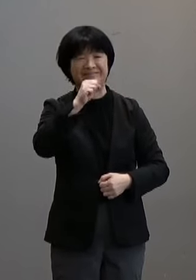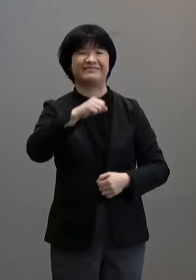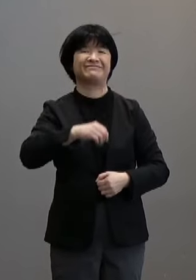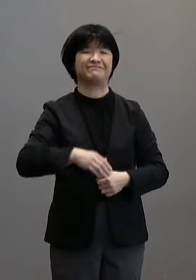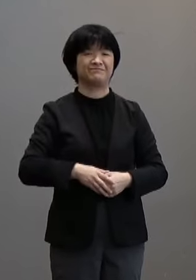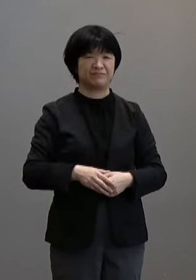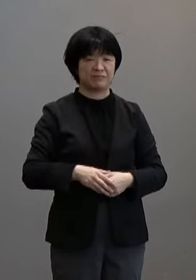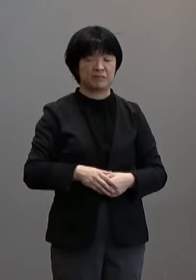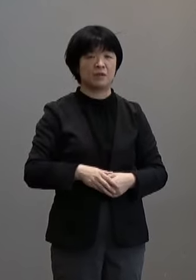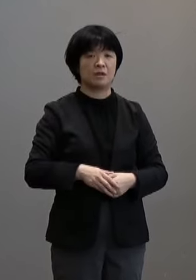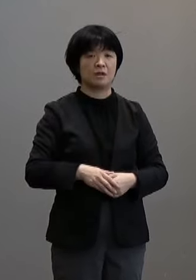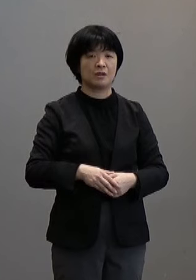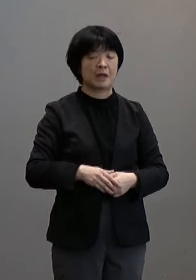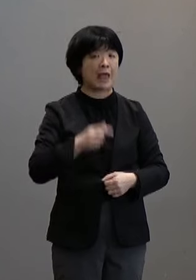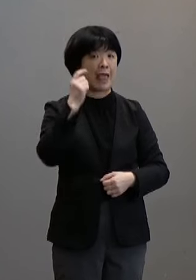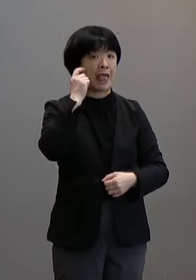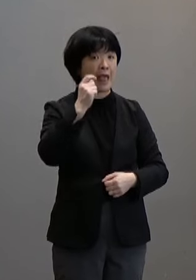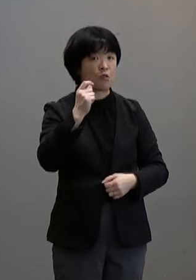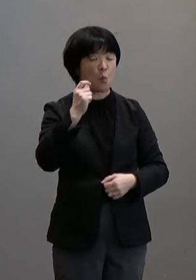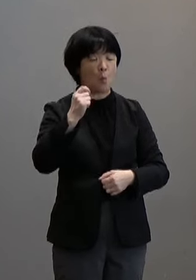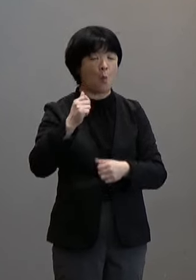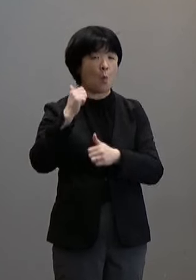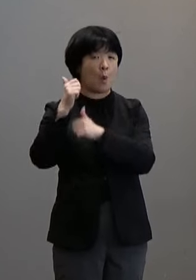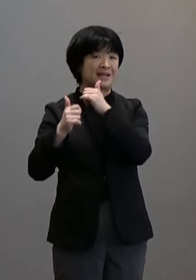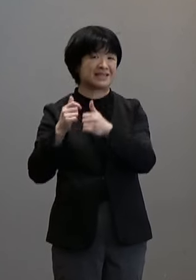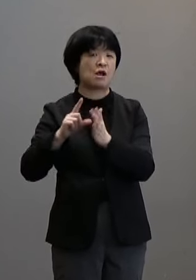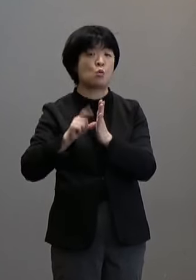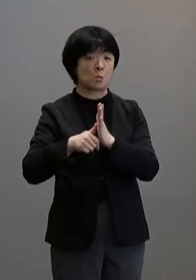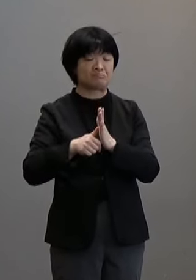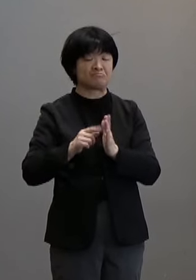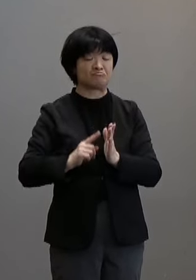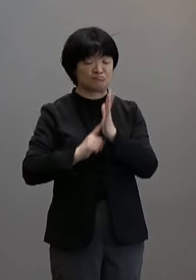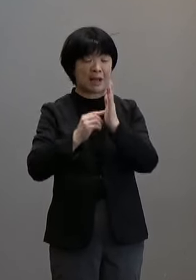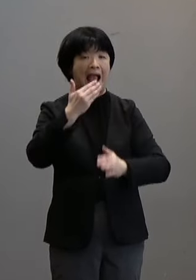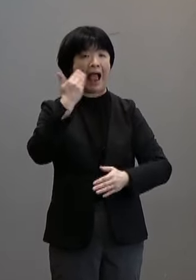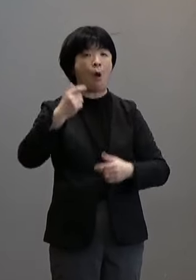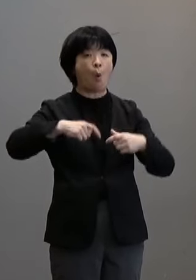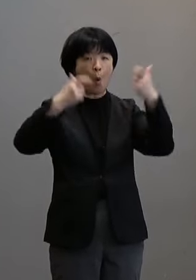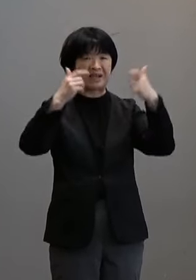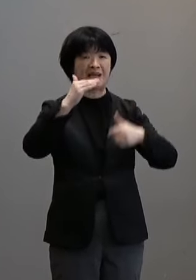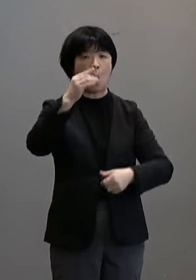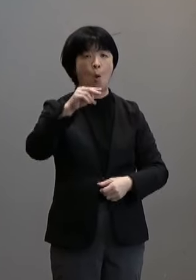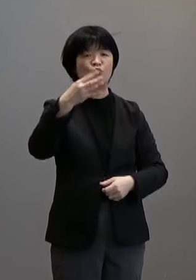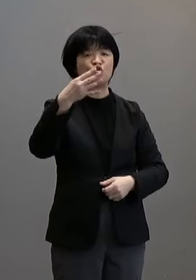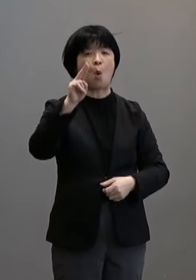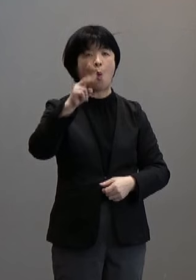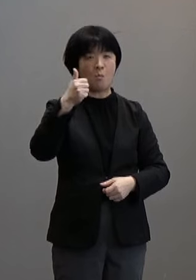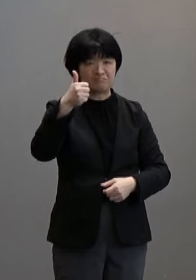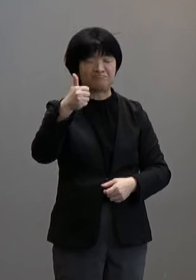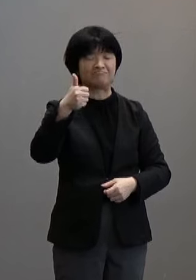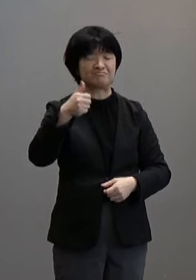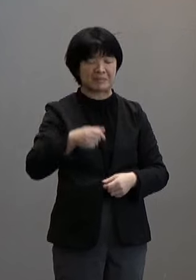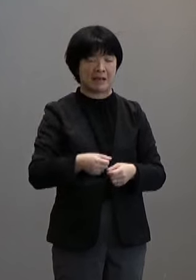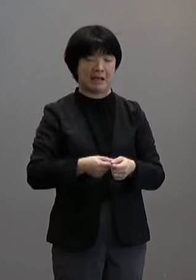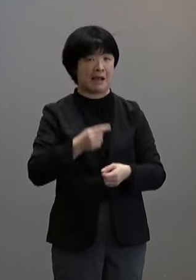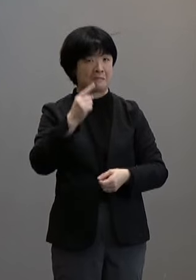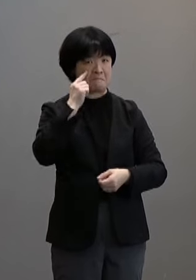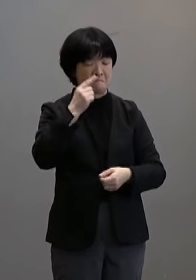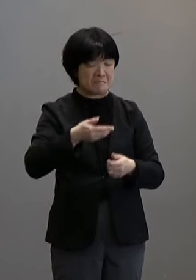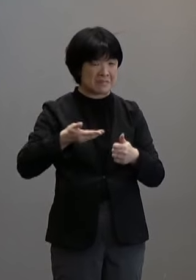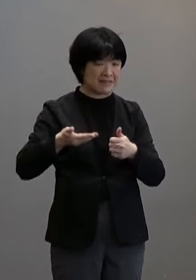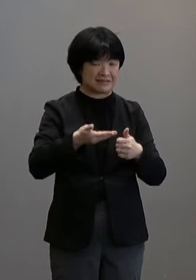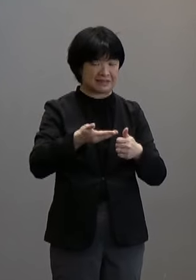また江戸時代に青木昆陽が県内で試験栽培を成功させたことにより、多くの人々がその後の飢饉から